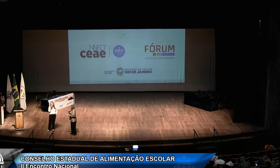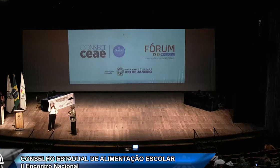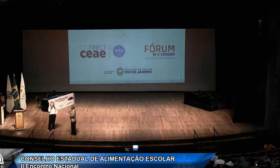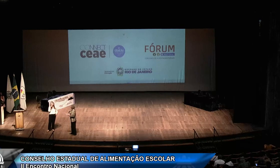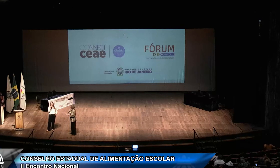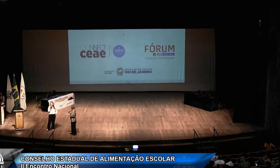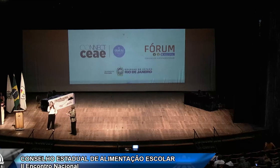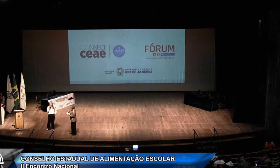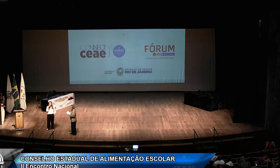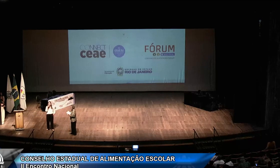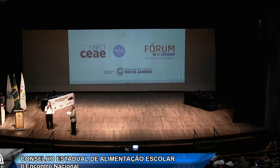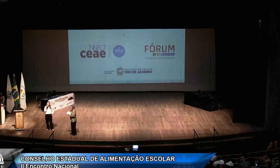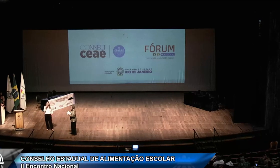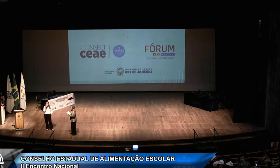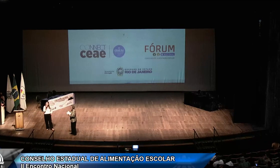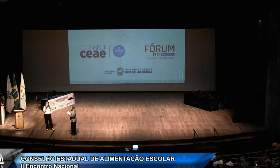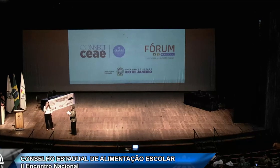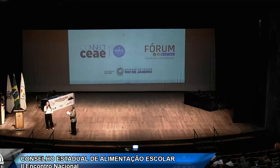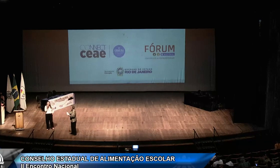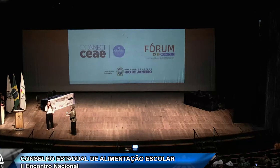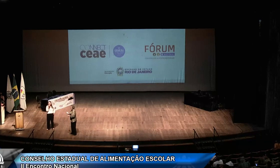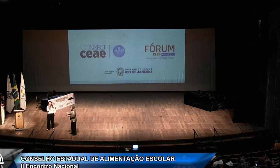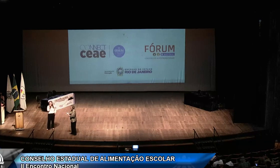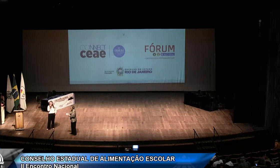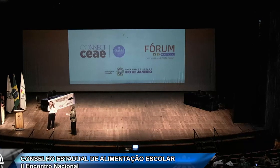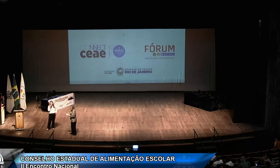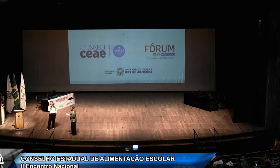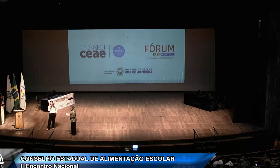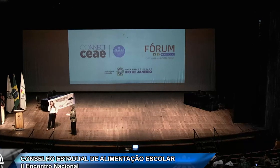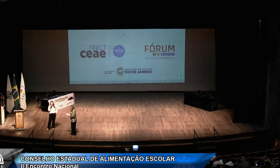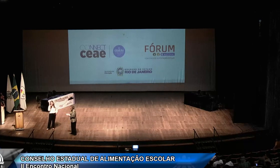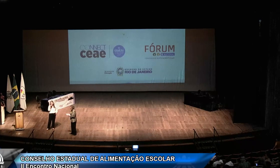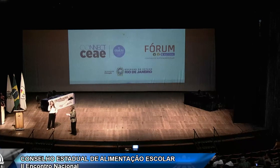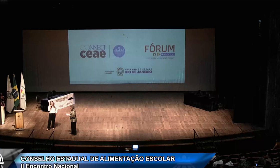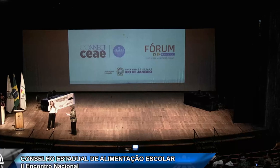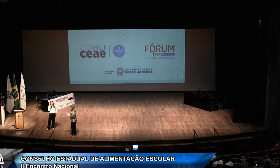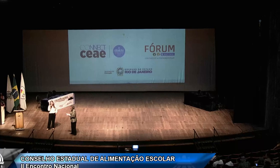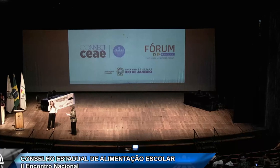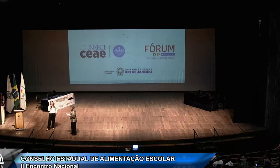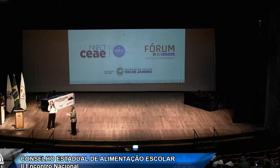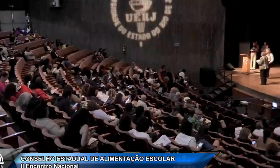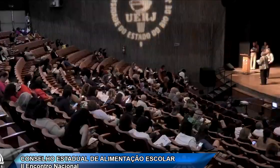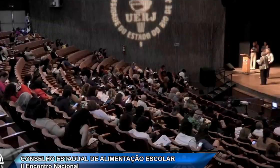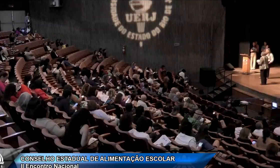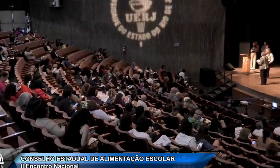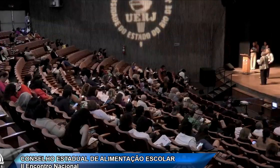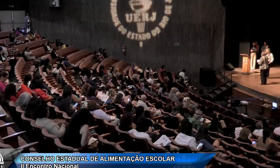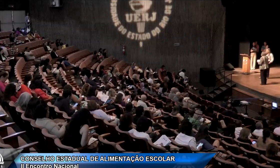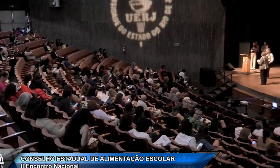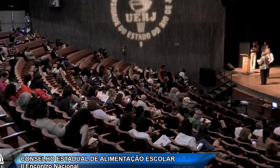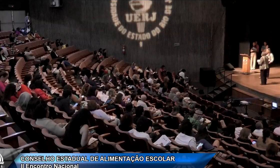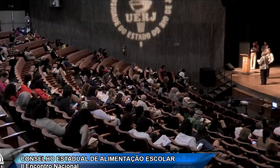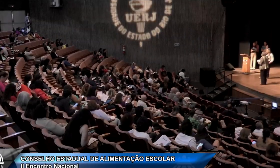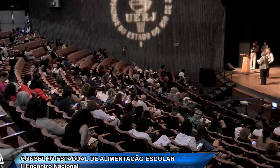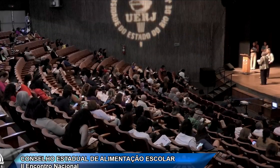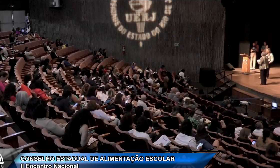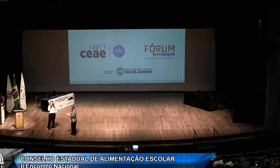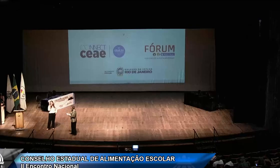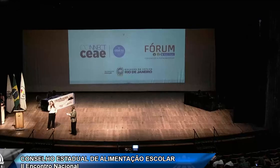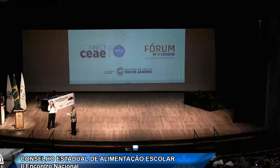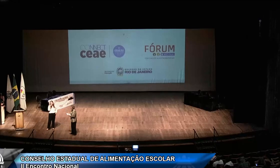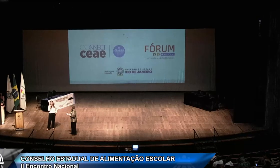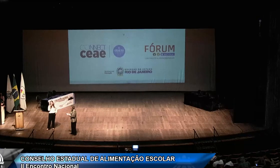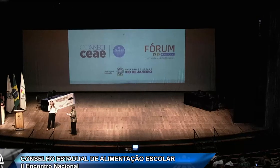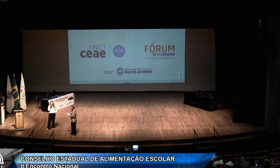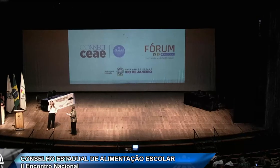assim é complicado se acontecer alguma unidade de ensino que tem a dois tipos de tempo de permanência das